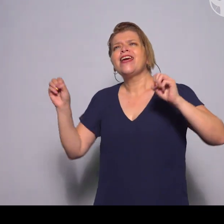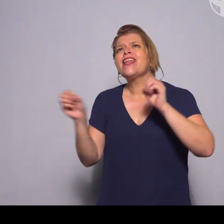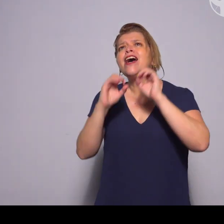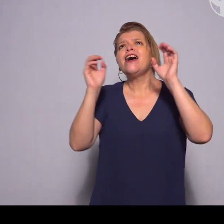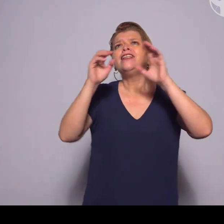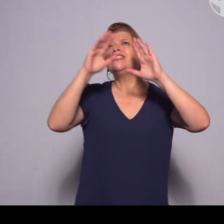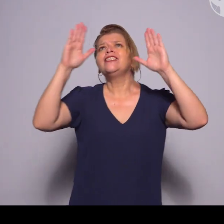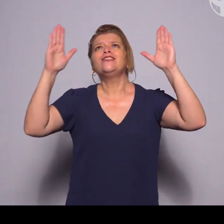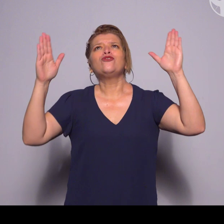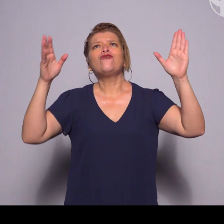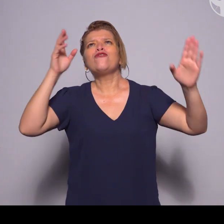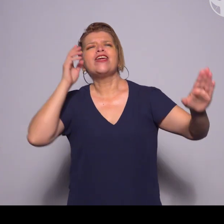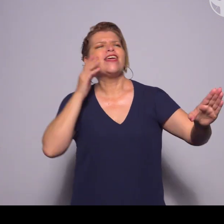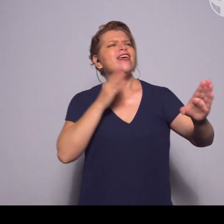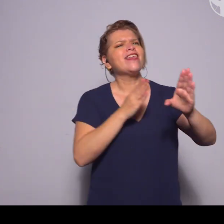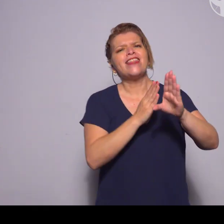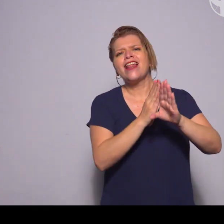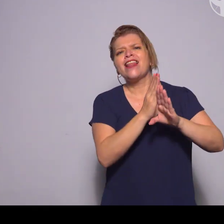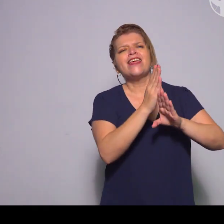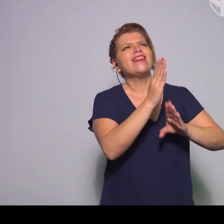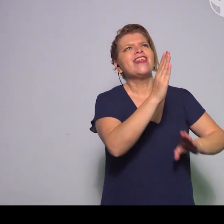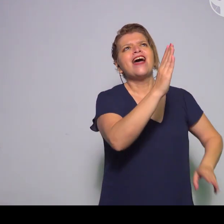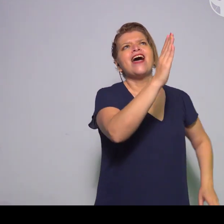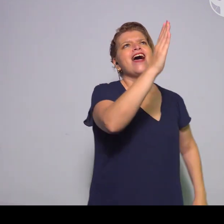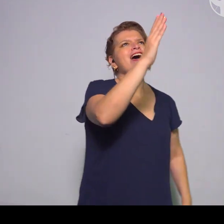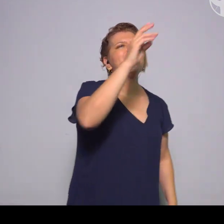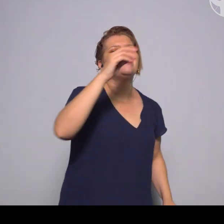fidelidad, grande es tu